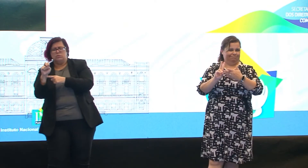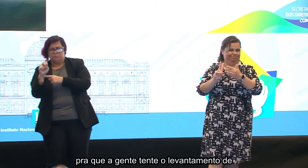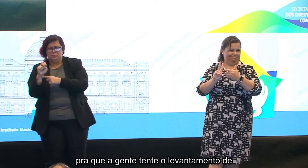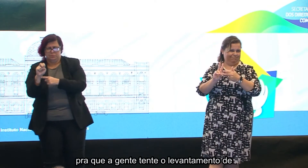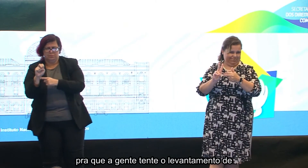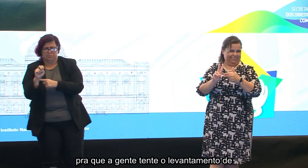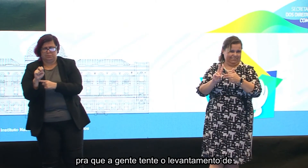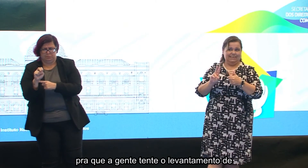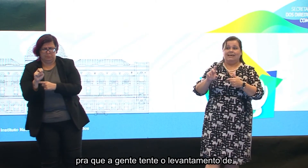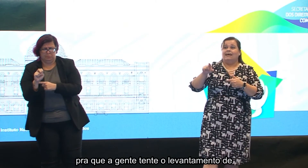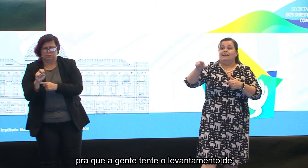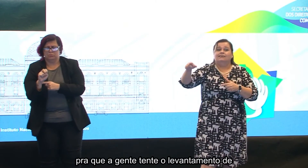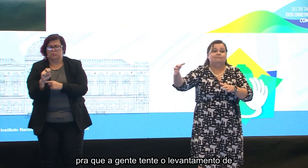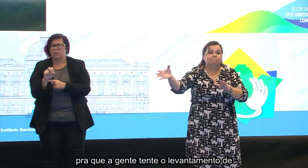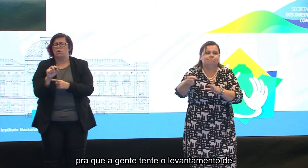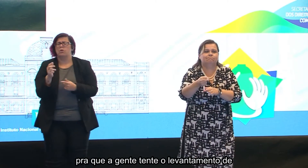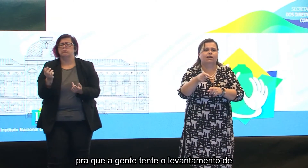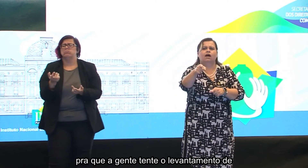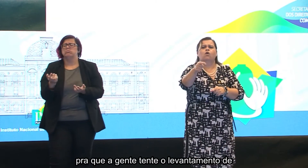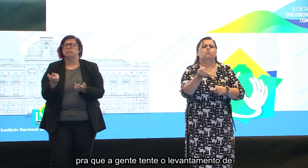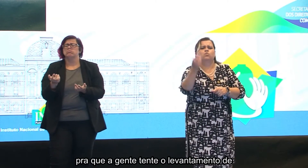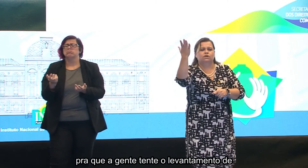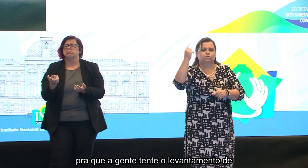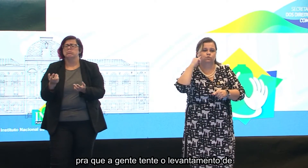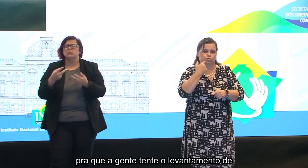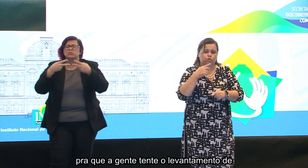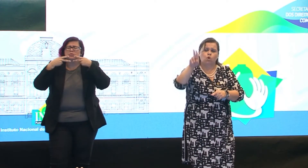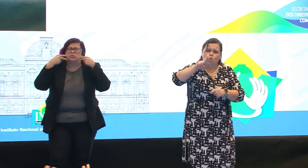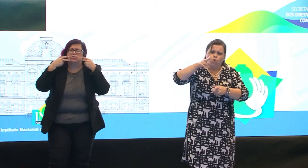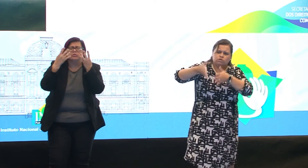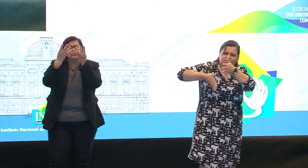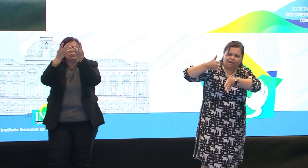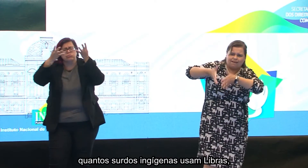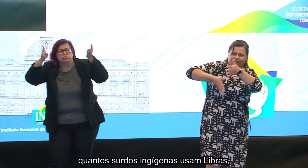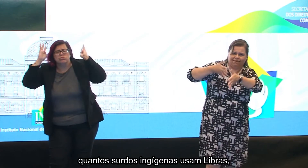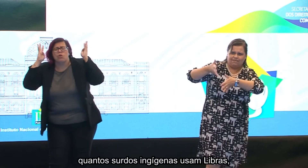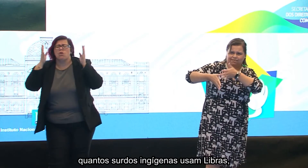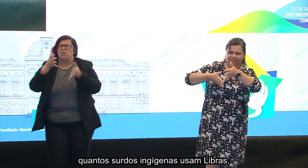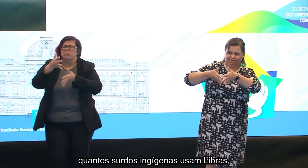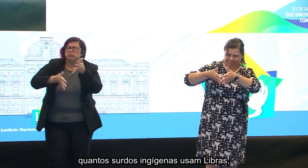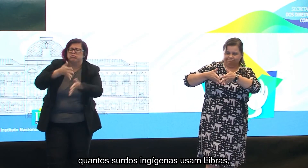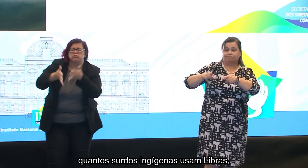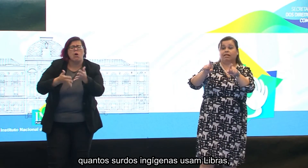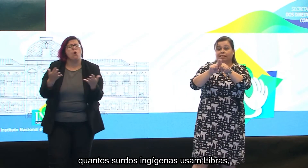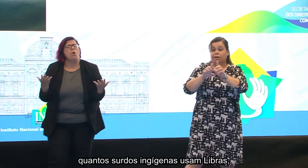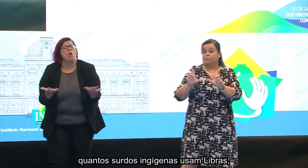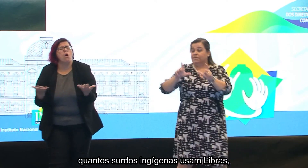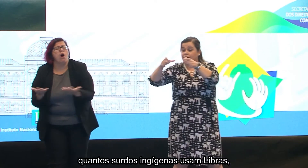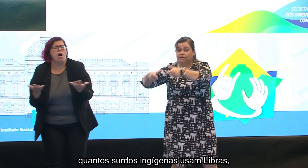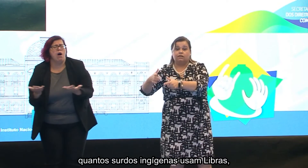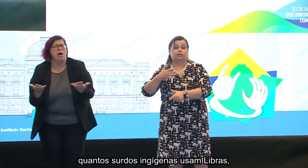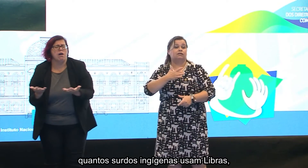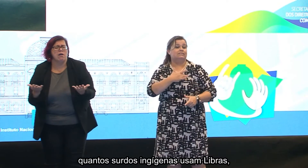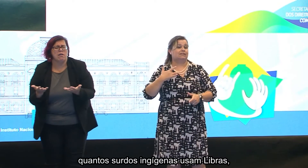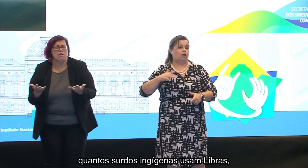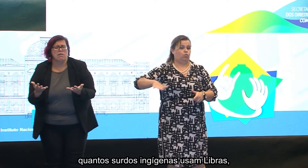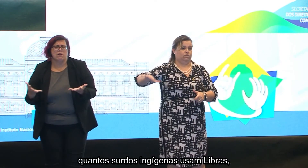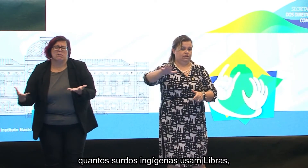para que a gente tente ter o levantamento também de quantos surdos indígenas usam Libras. E